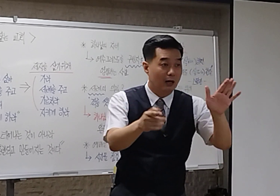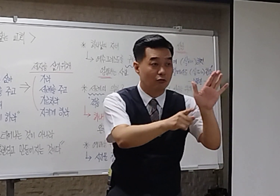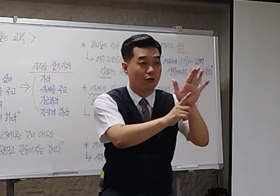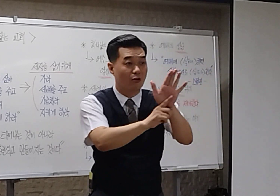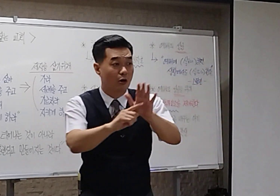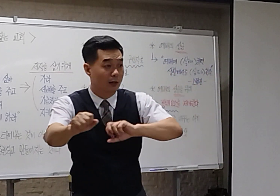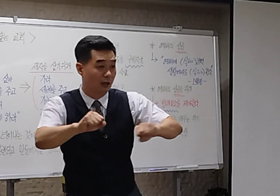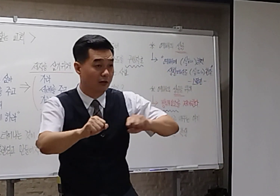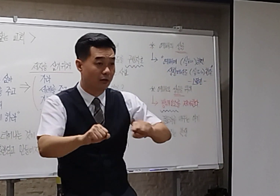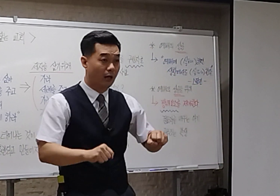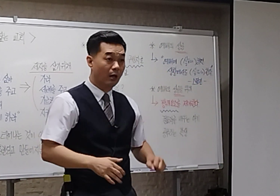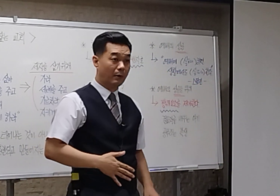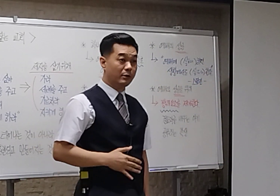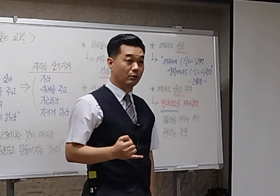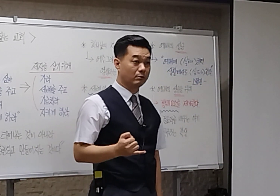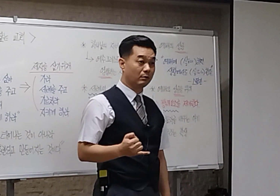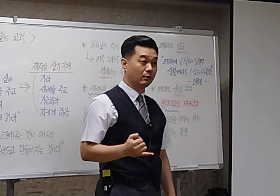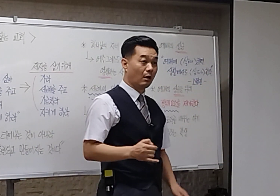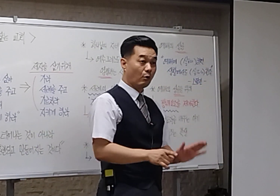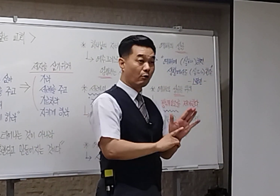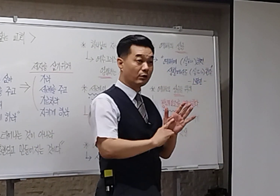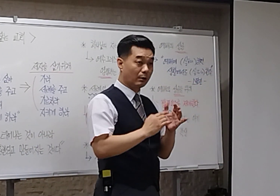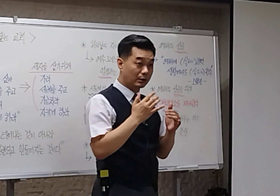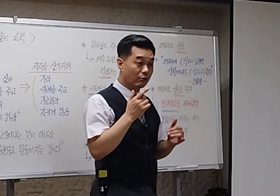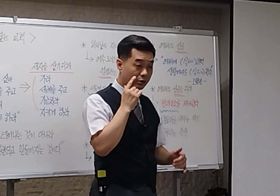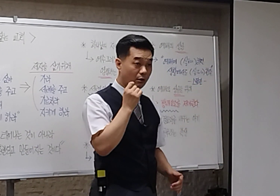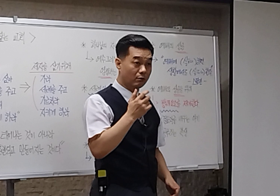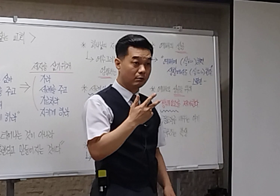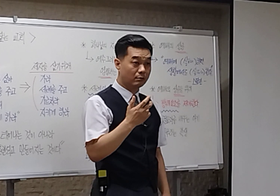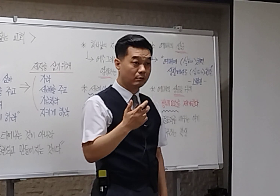누가 광고하고 막 다니는데 광고하는 사람 자고 있어요?